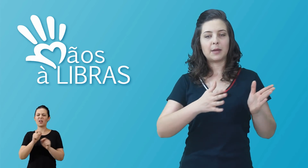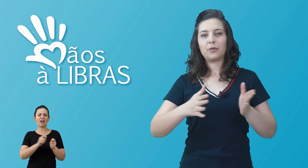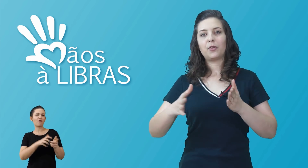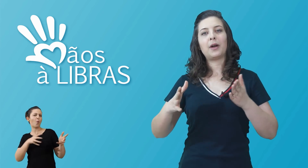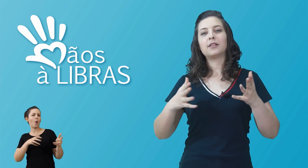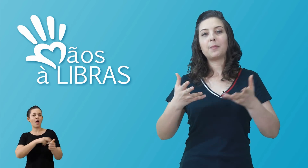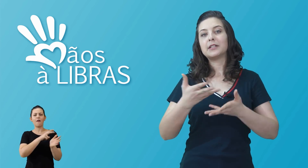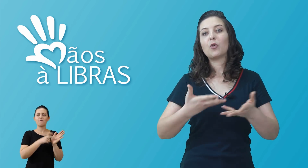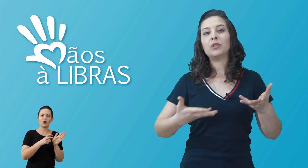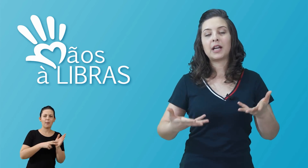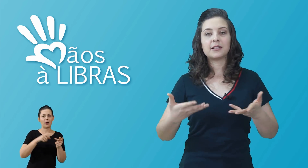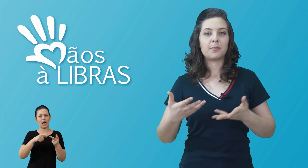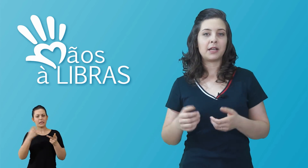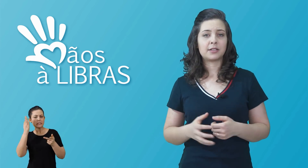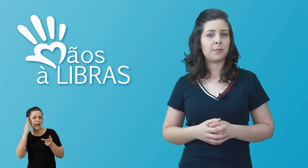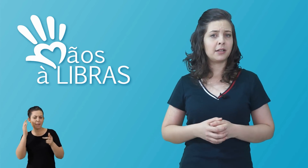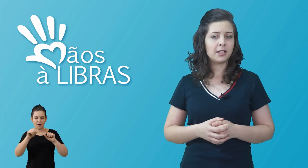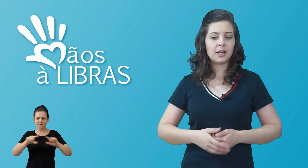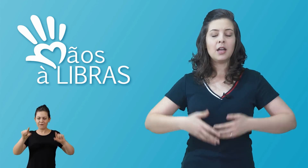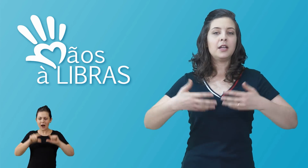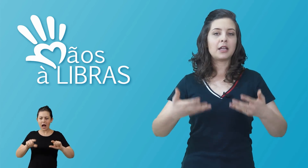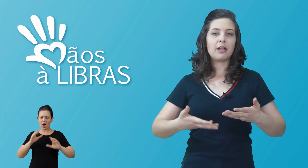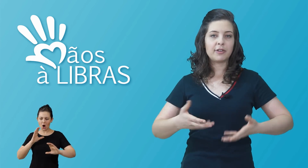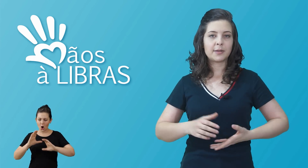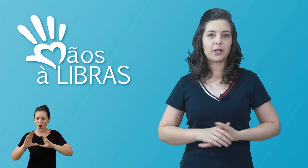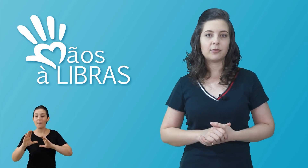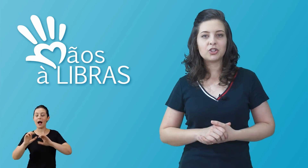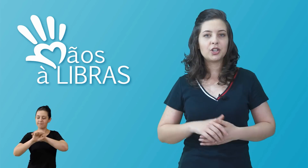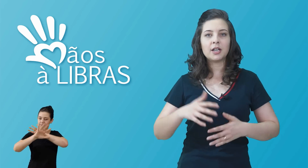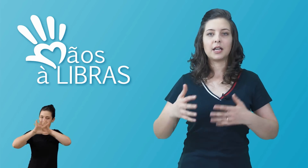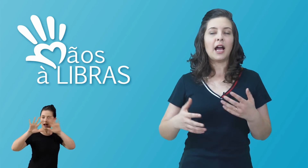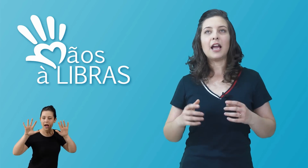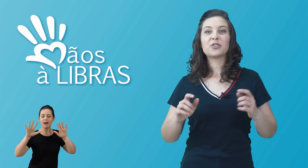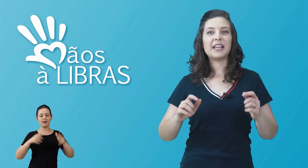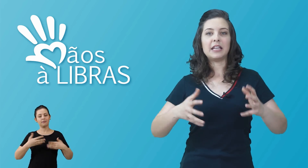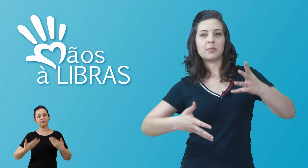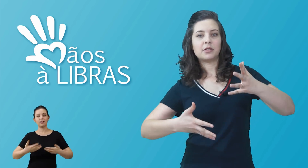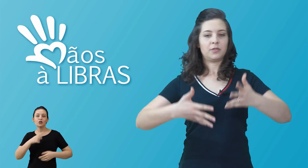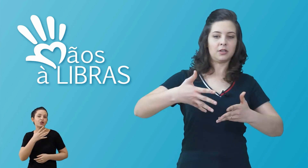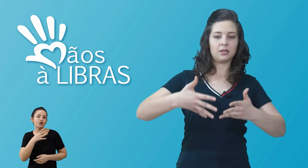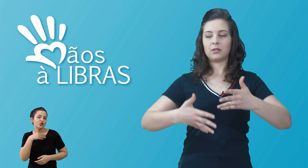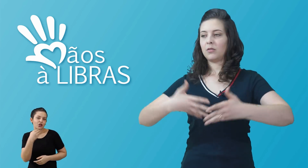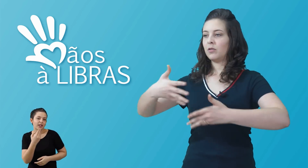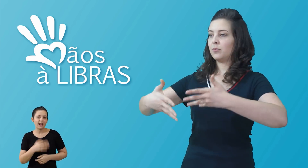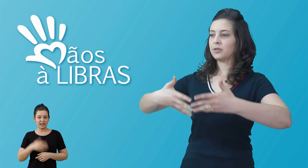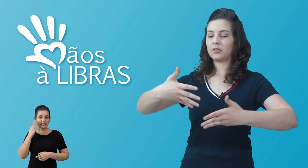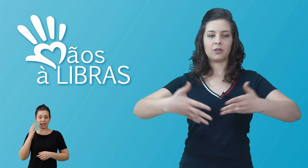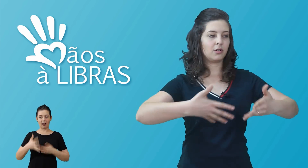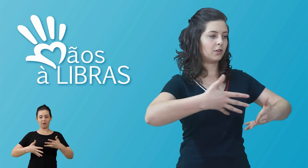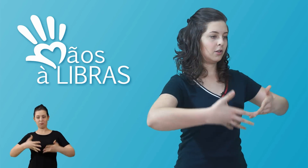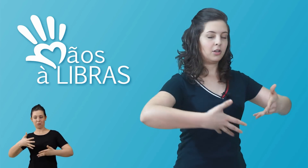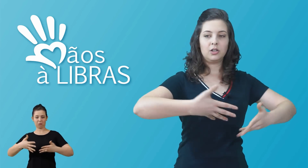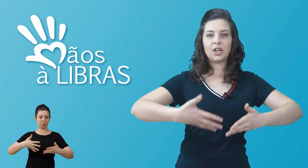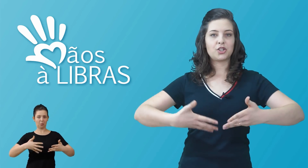vocabulário, saber formar, saber se comunicar, saber entender e ter leveza, porque não adianta, eu sei Libras, e fica igual um robô, assim,